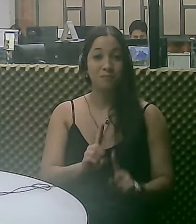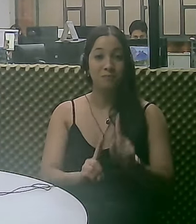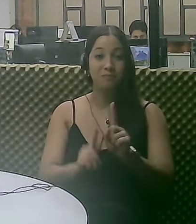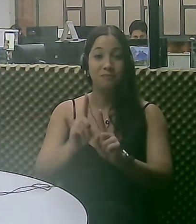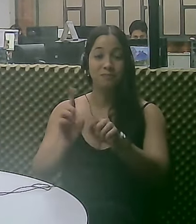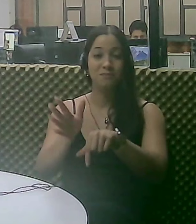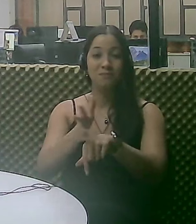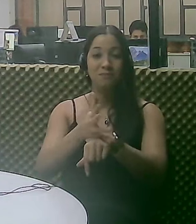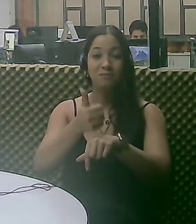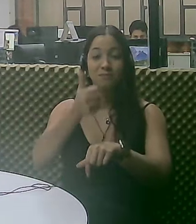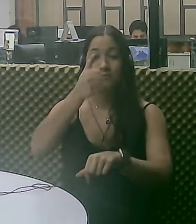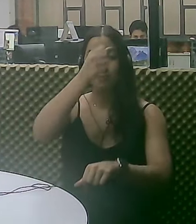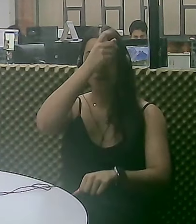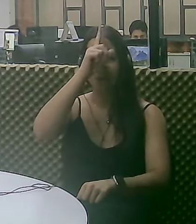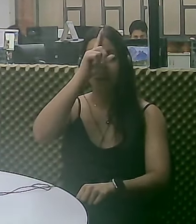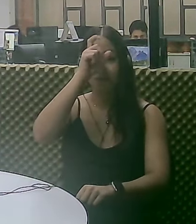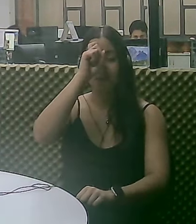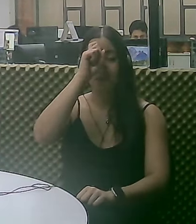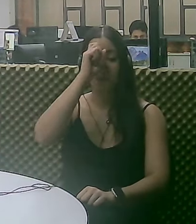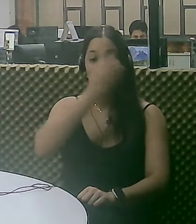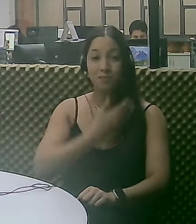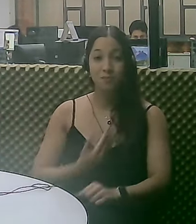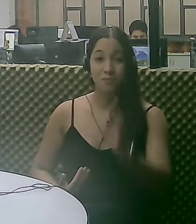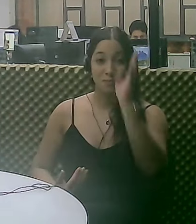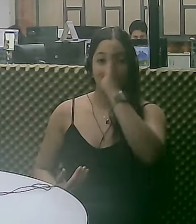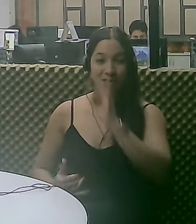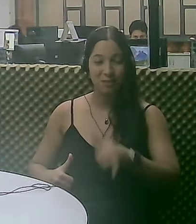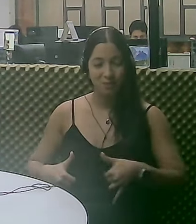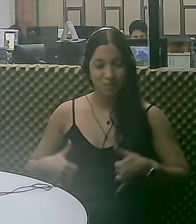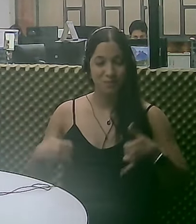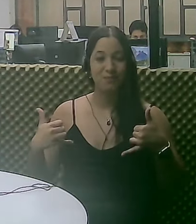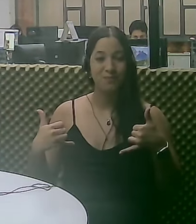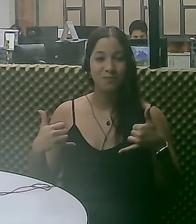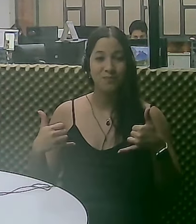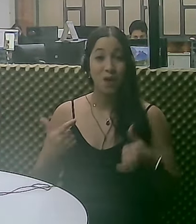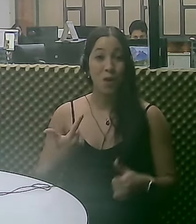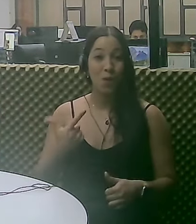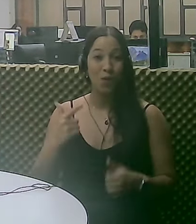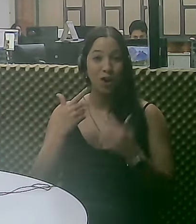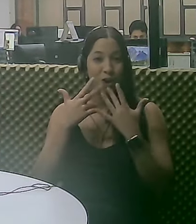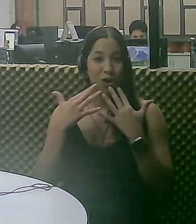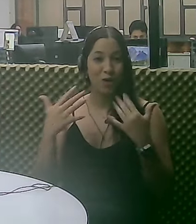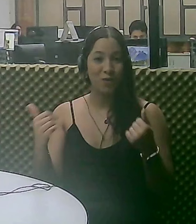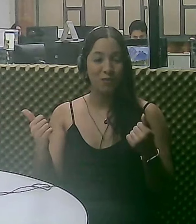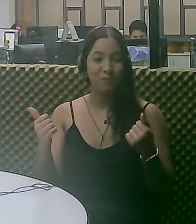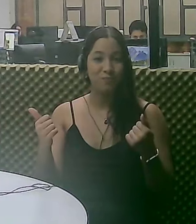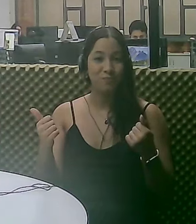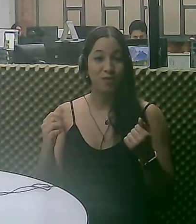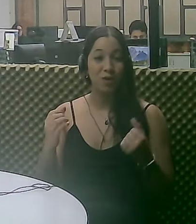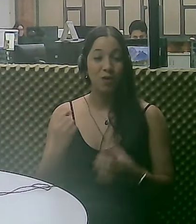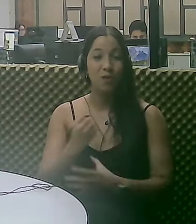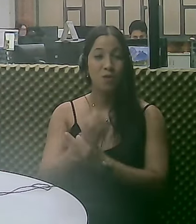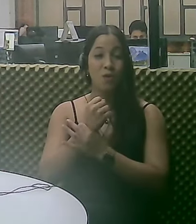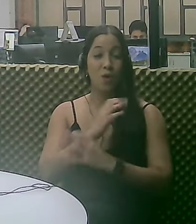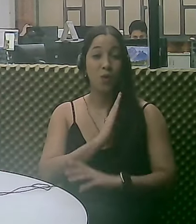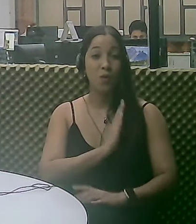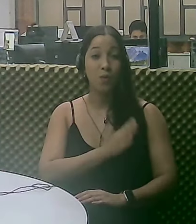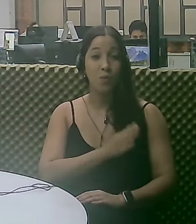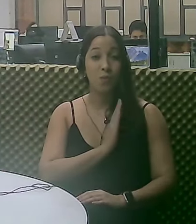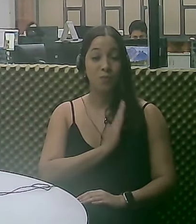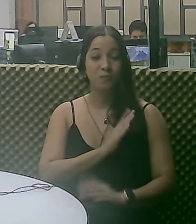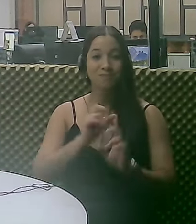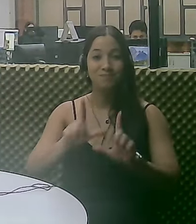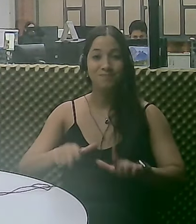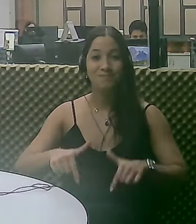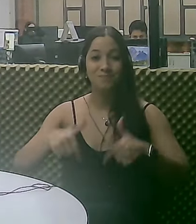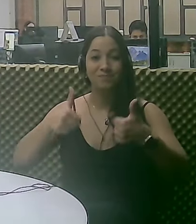dos melhores hospitais públicos do Brasil. Dá um orgulho, né? E outra novidade é o Guardiões do Coração, uma